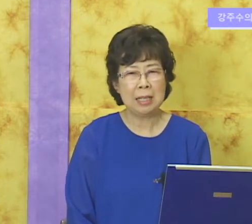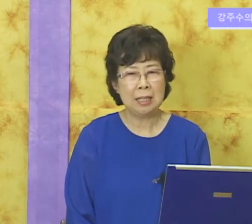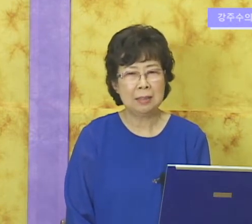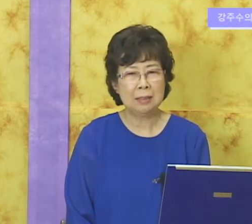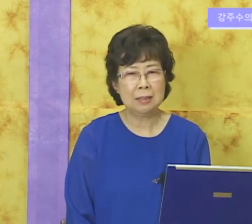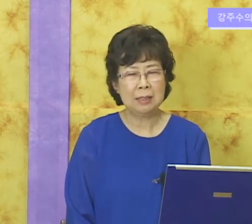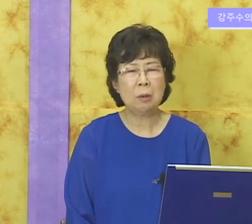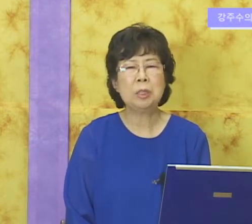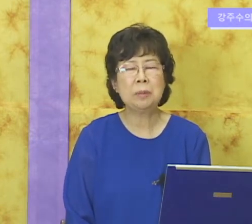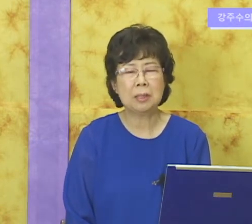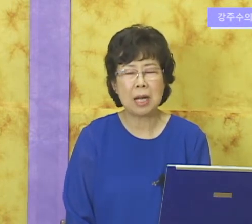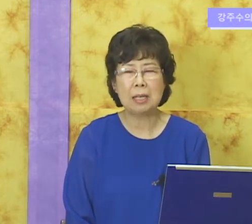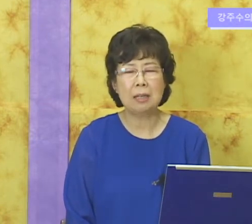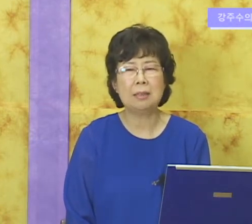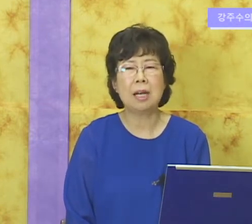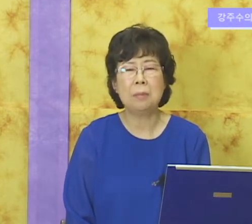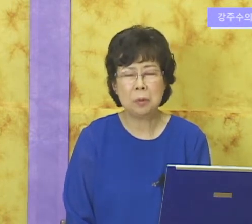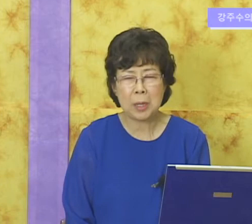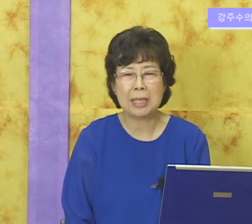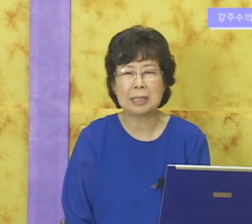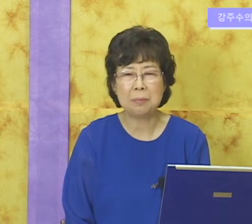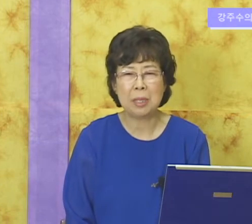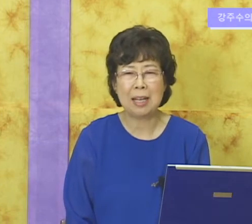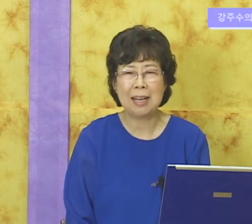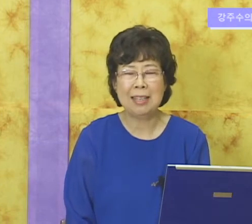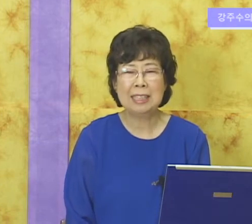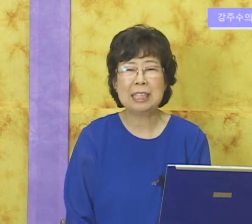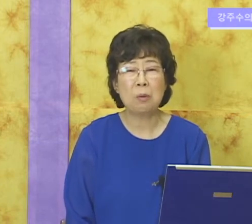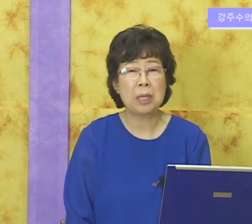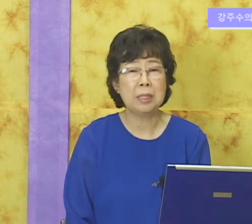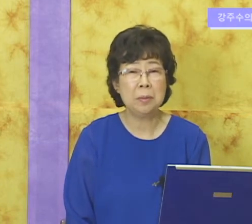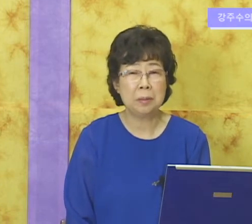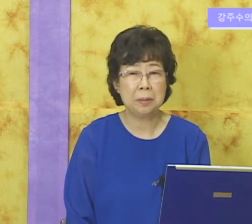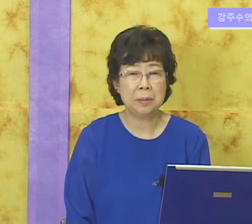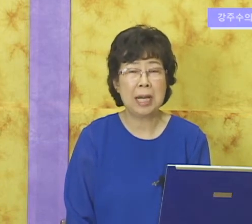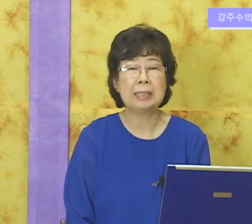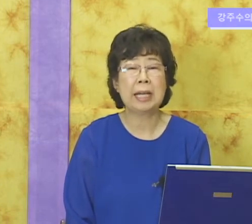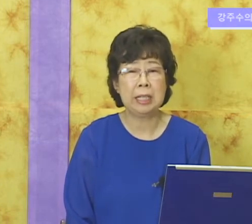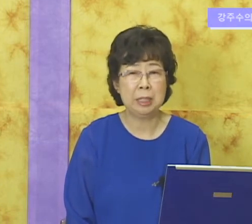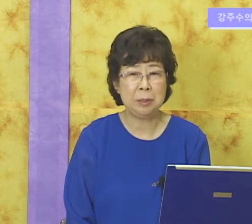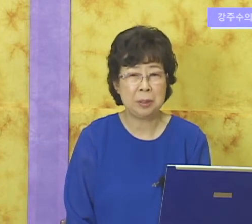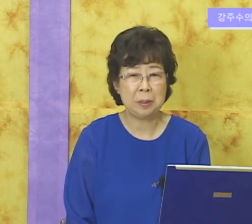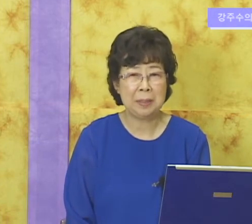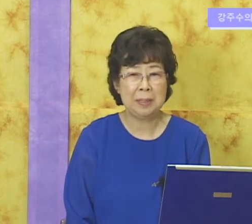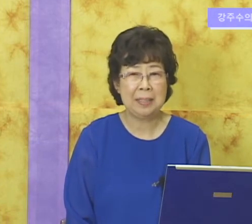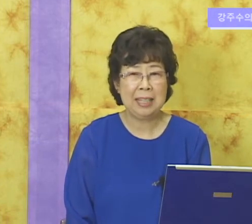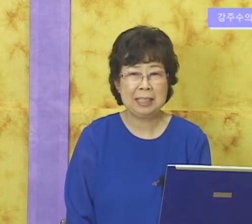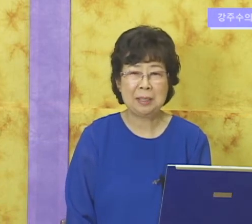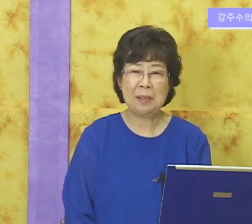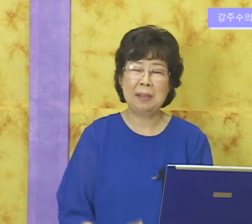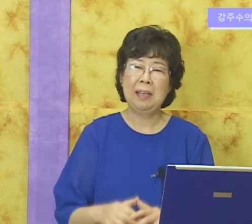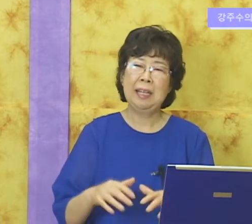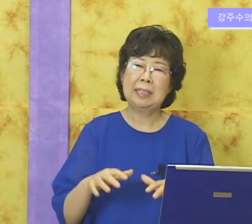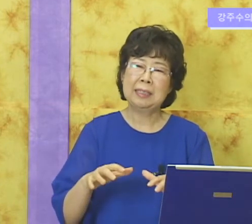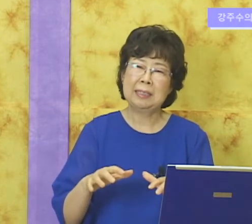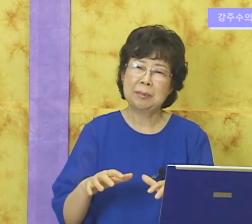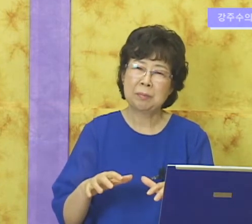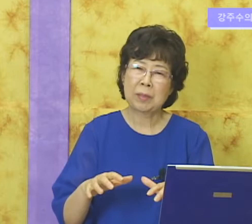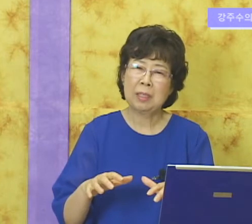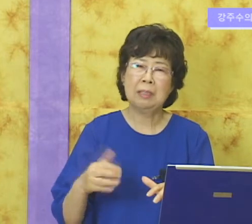장인 되고 싶어서 장인 되는 사람이 누가 있겠습니까? 사고나 질병으로 다 장애를 입지요. 해서